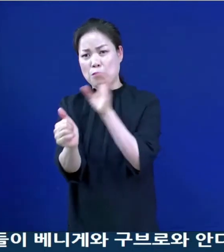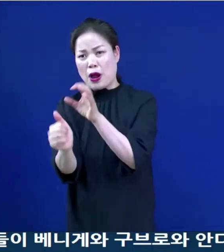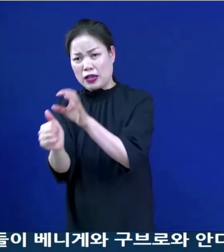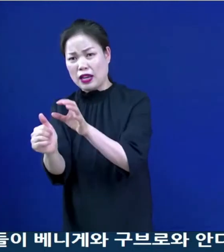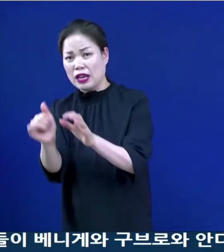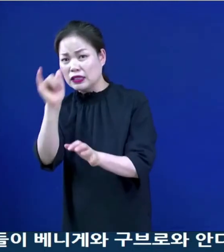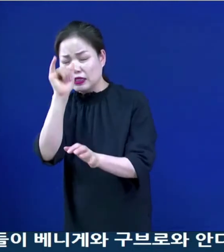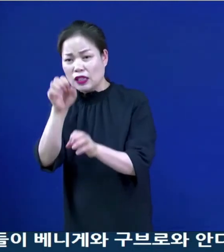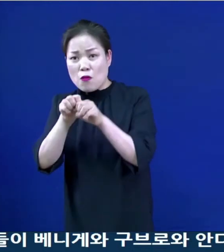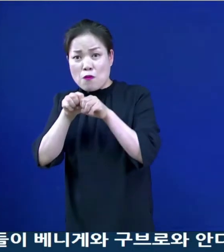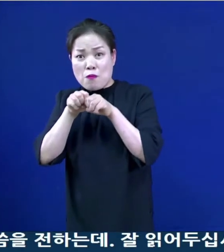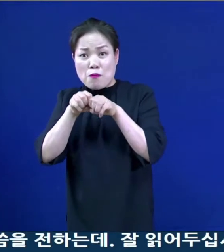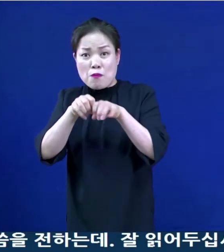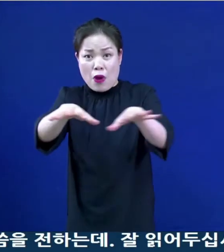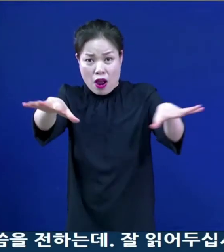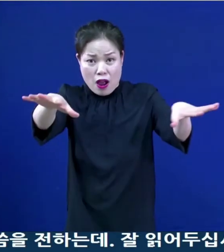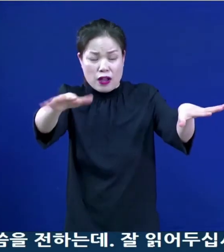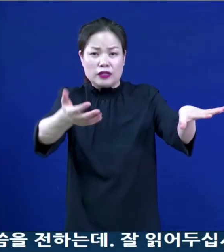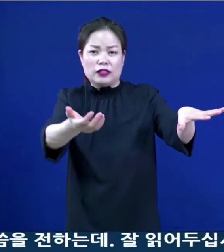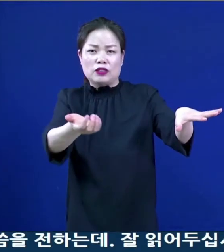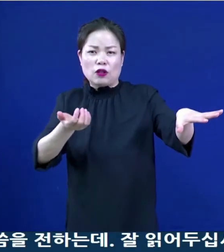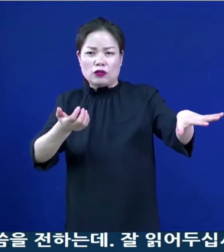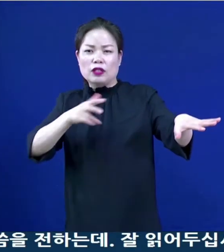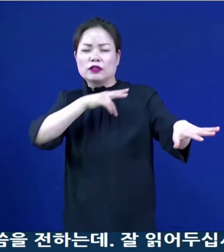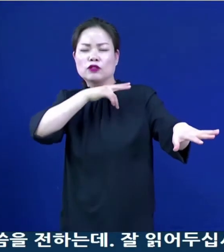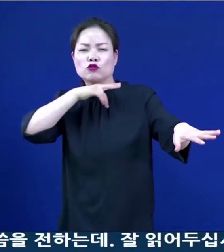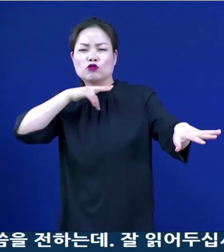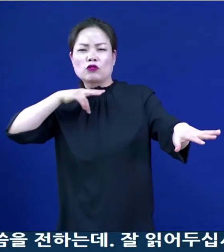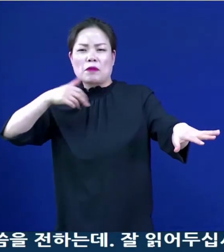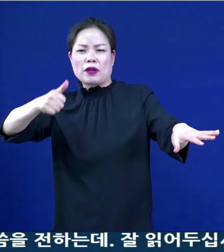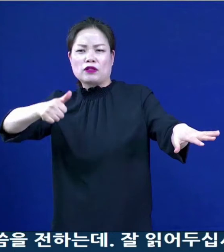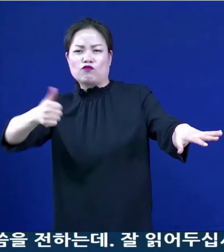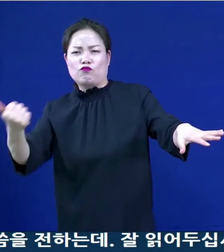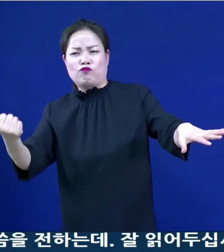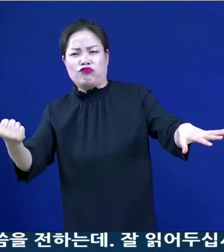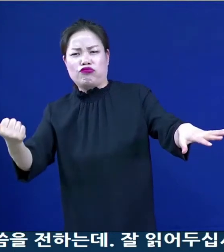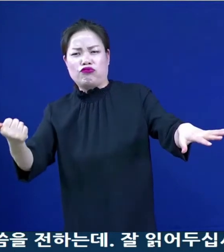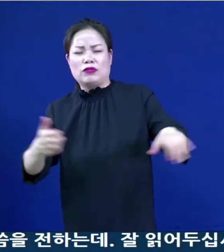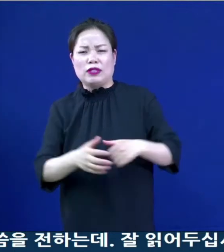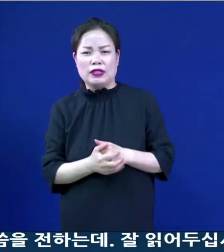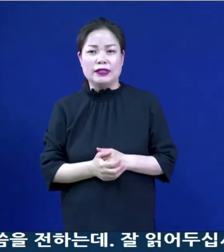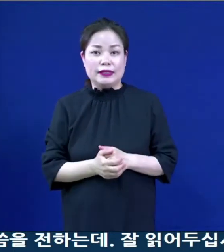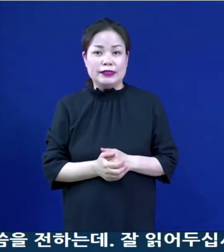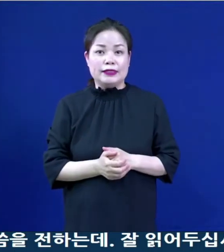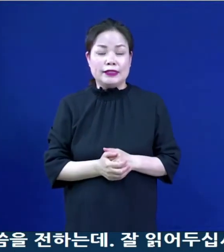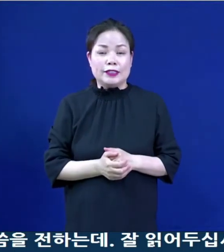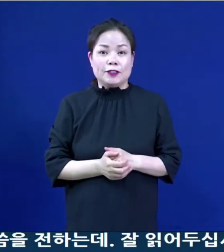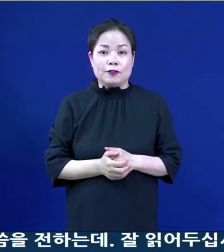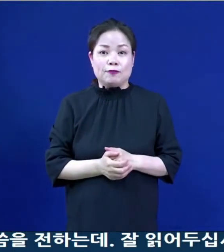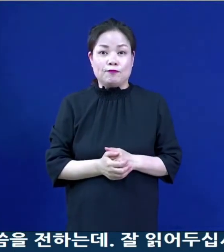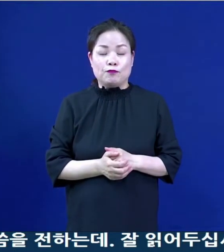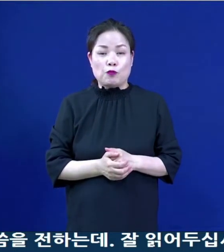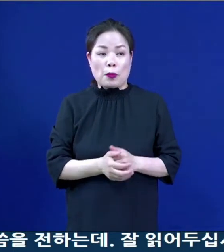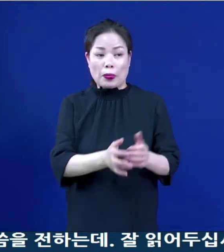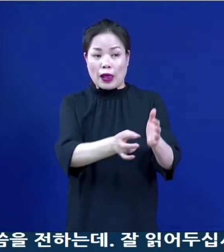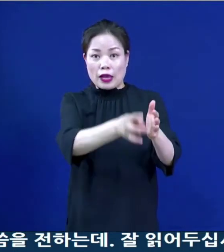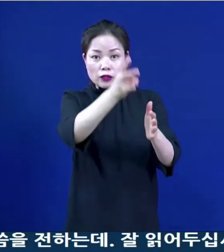있어서 흩어지기 전에 이제 스데반이 순교를 하는 거죠. 사도행전 7장입니다. 그래서 이제 예루살렘에 있던